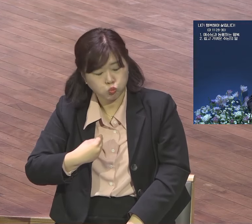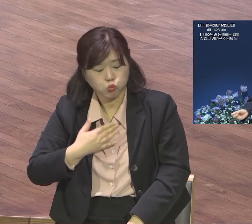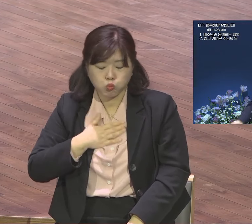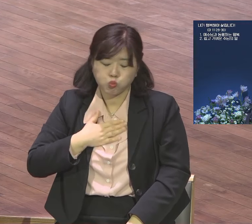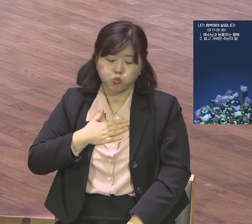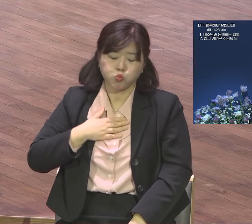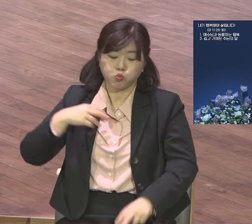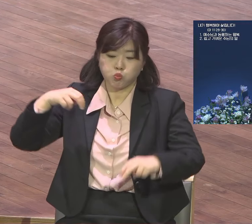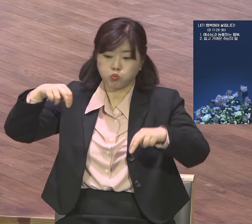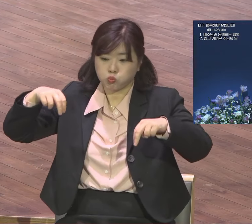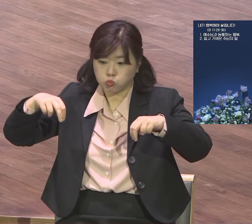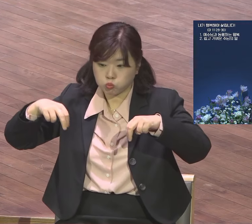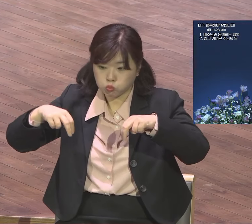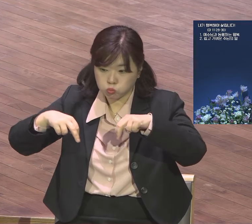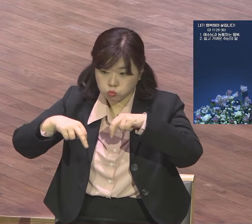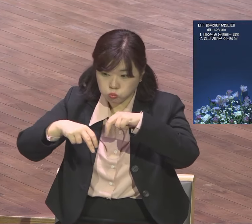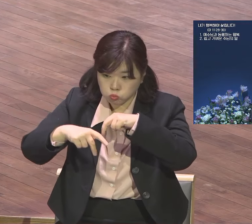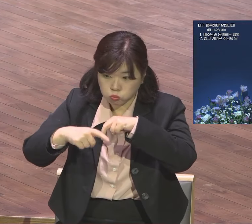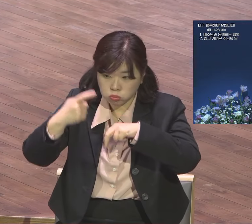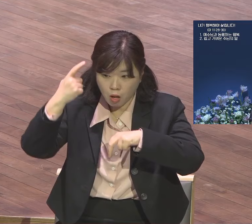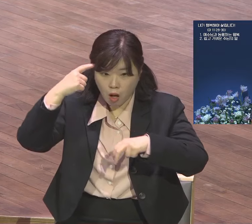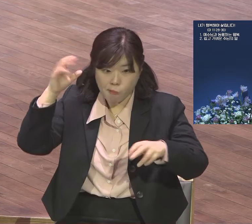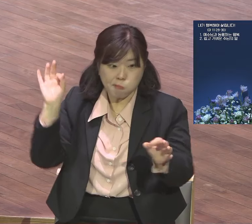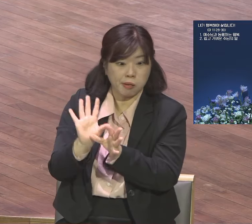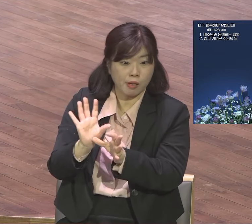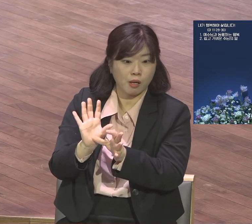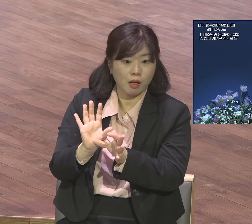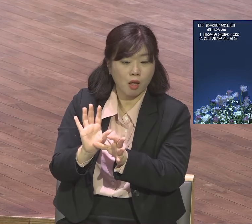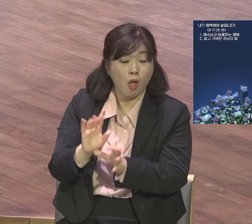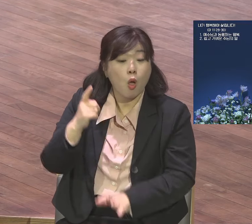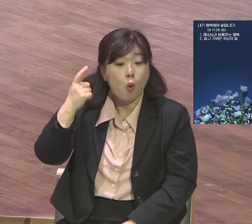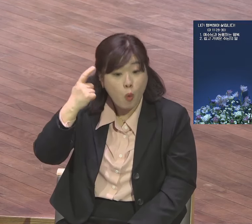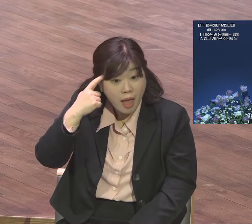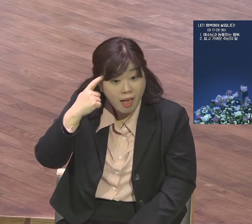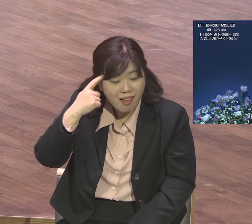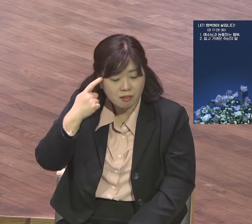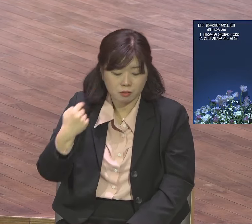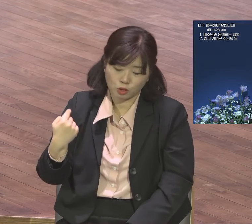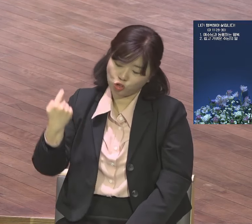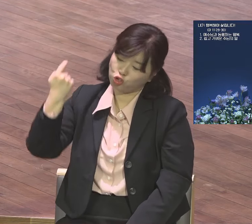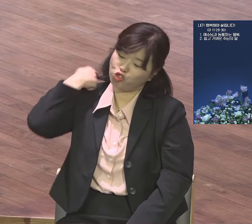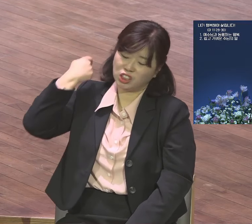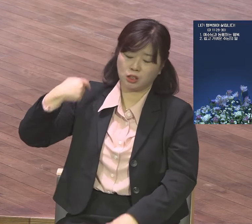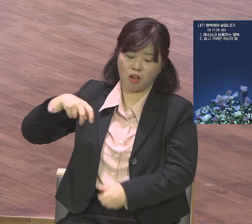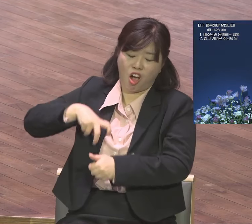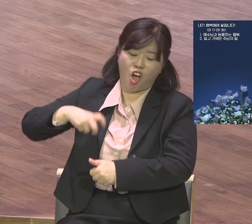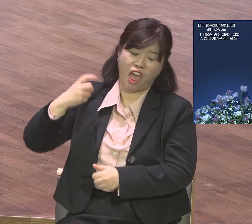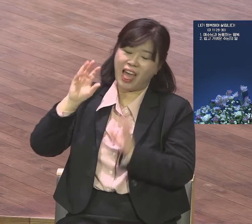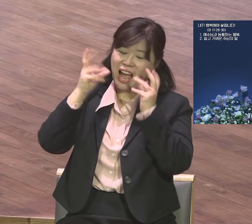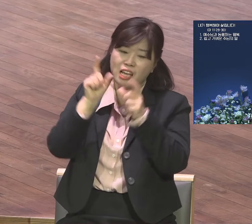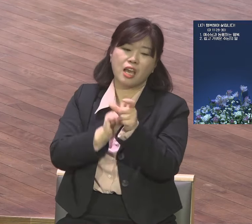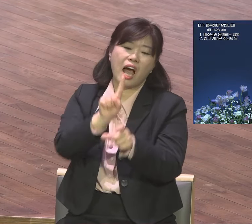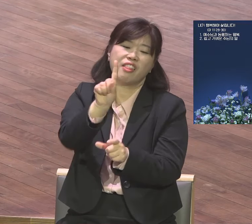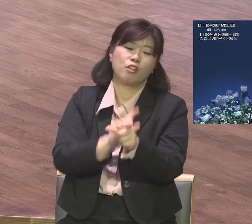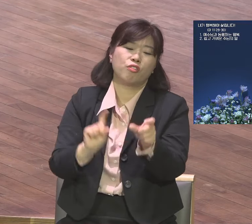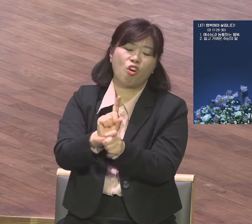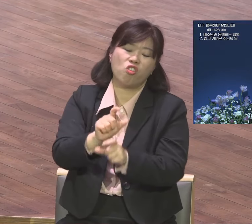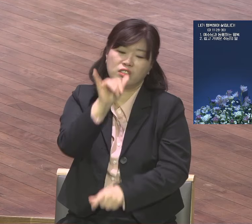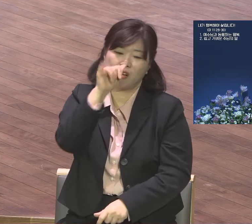앞뒤로 양손으로 그렇게 이렇게 걸어오고 있는데 어쩜 그렇게 표정이 그렇게